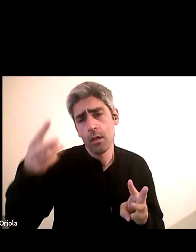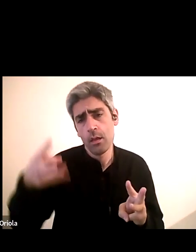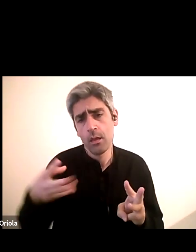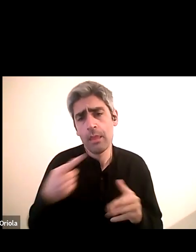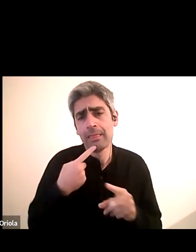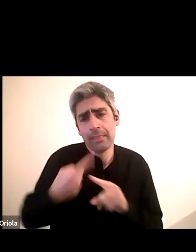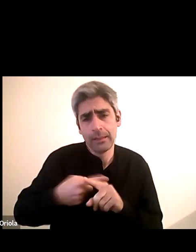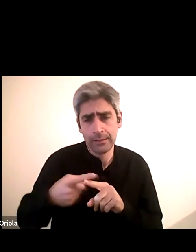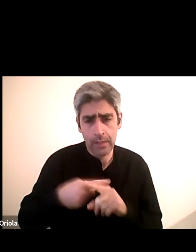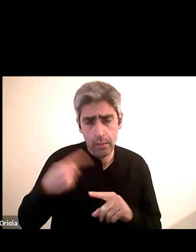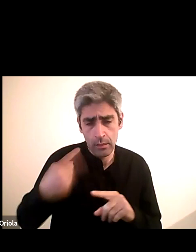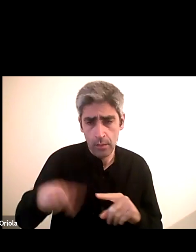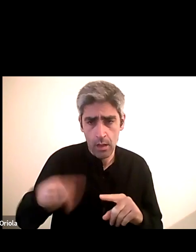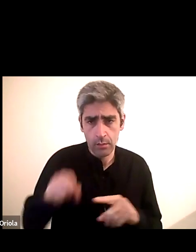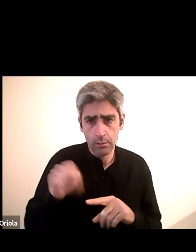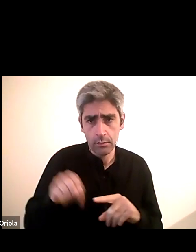interessantes